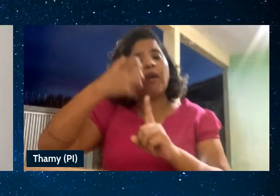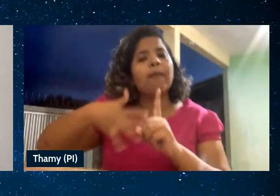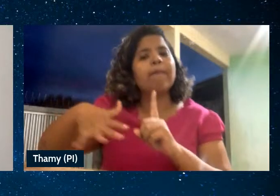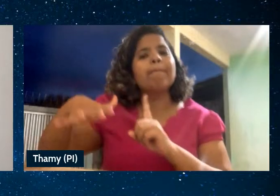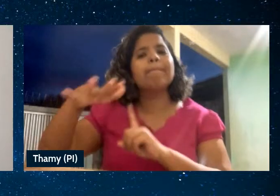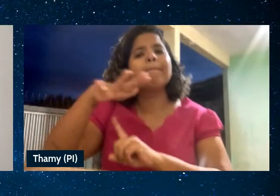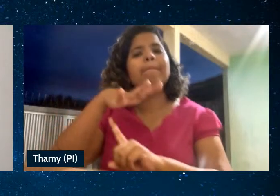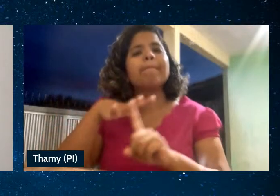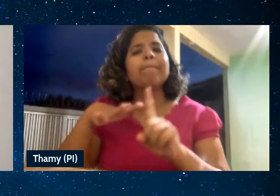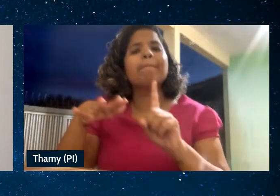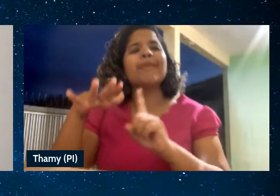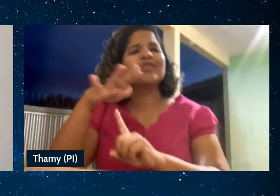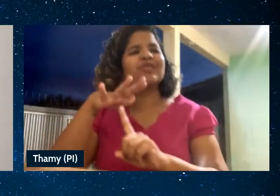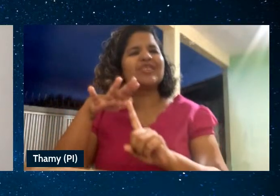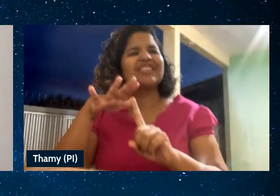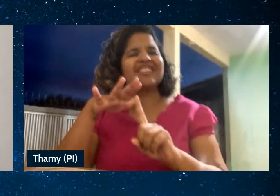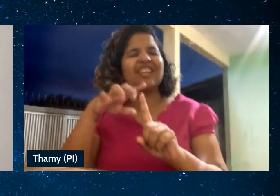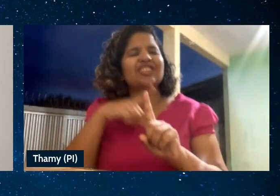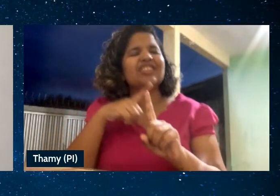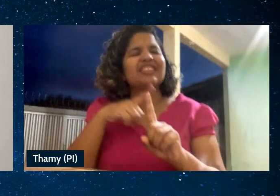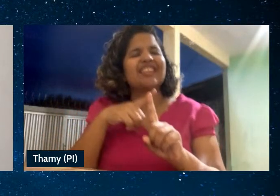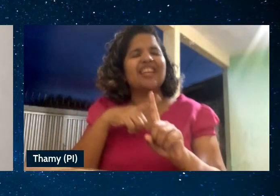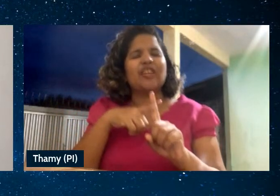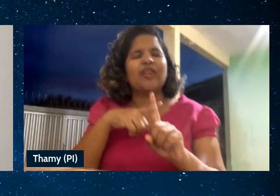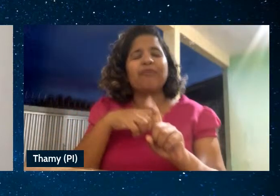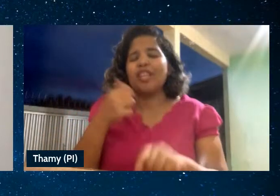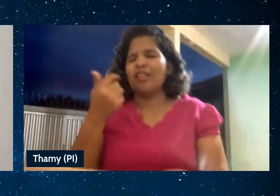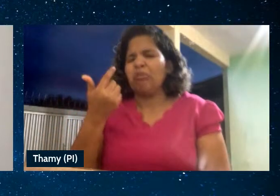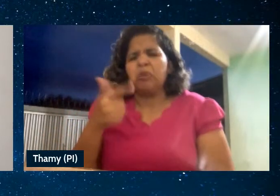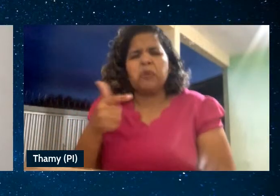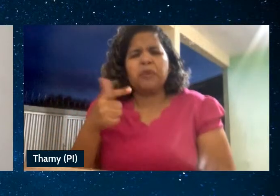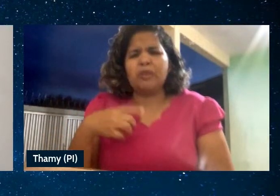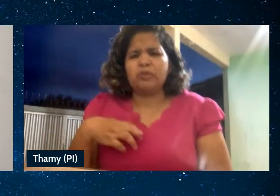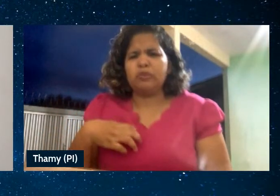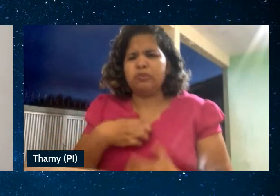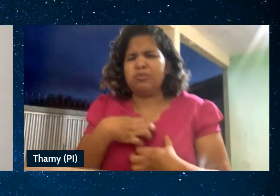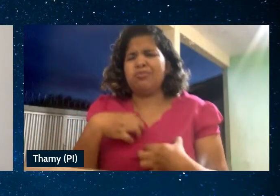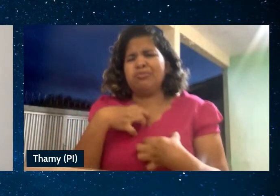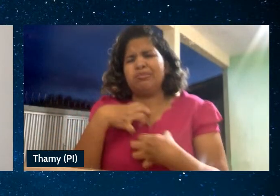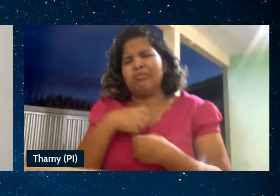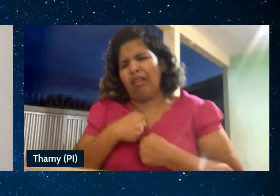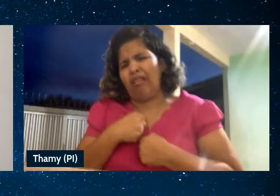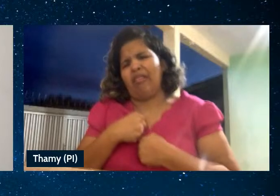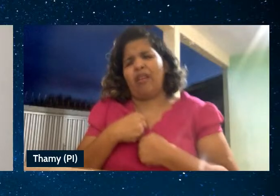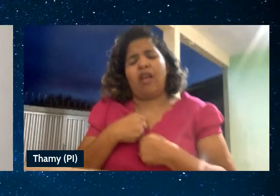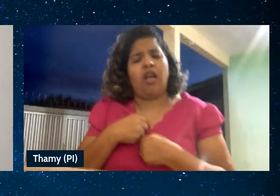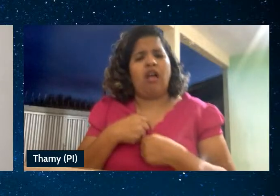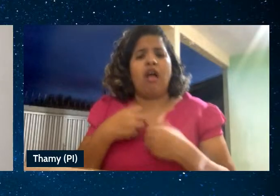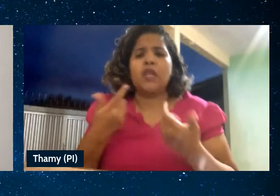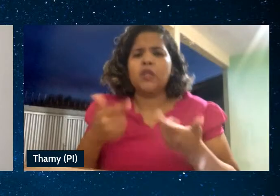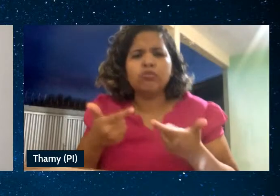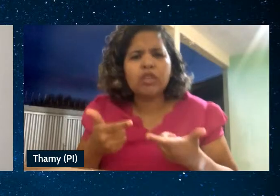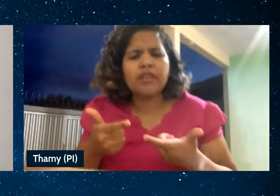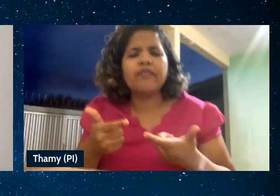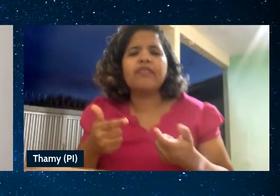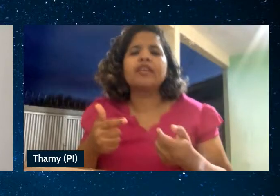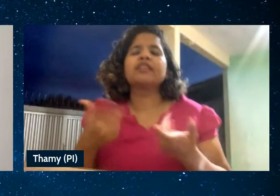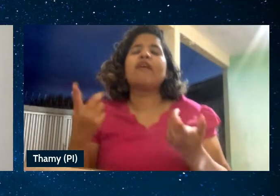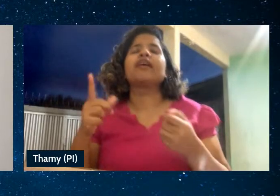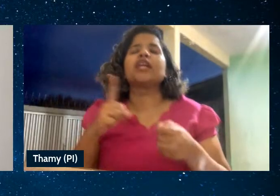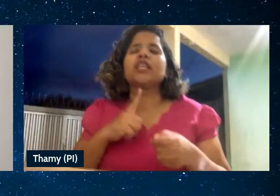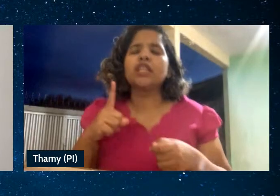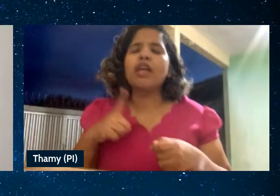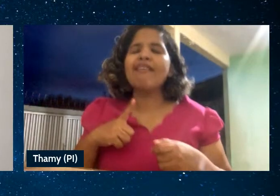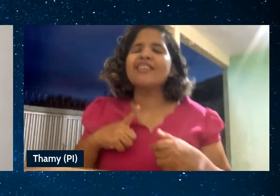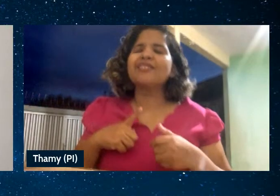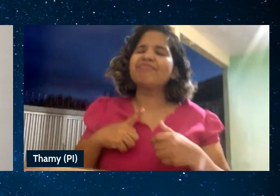amargura mas confiança em Deus alegria que jorra dos nossos sentimentos da nossa